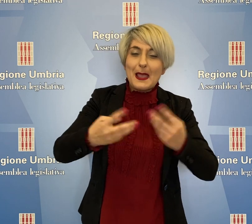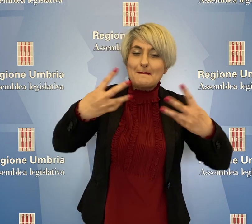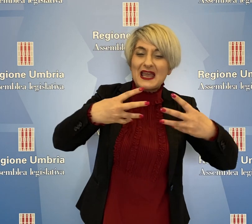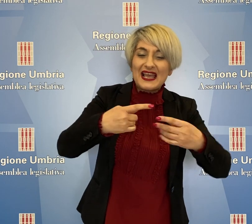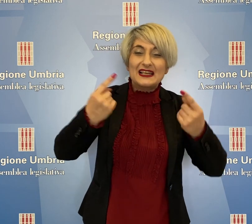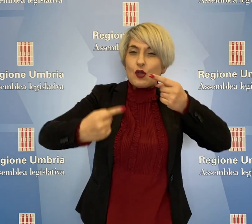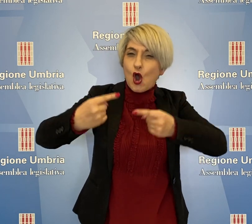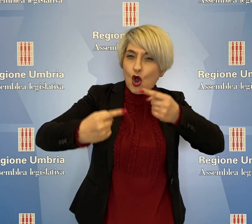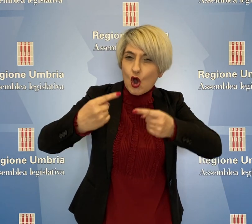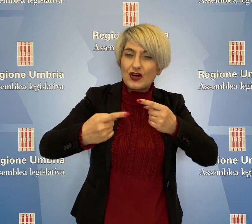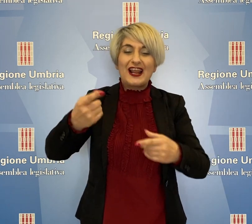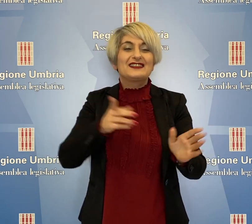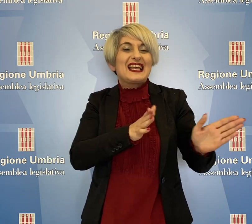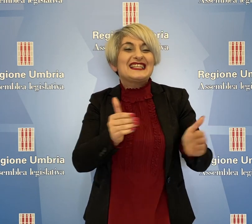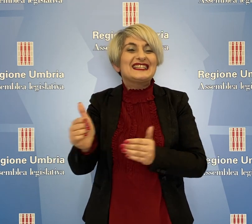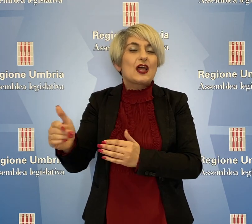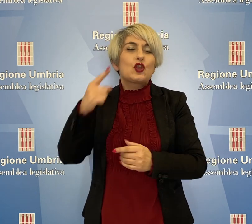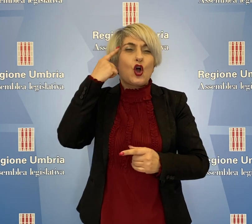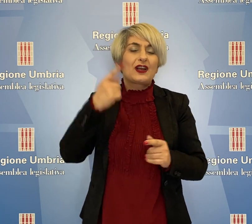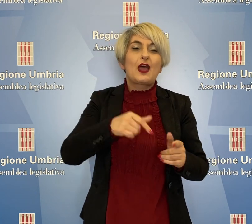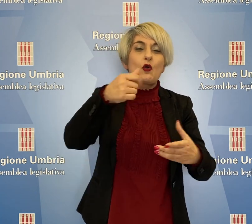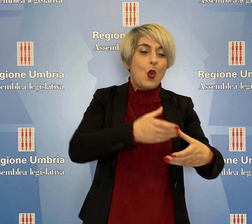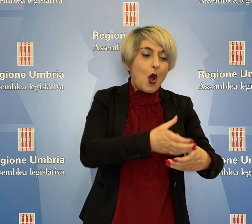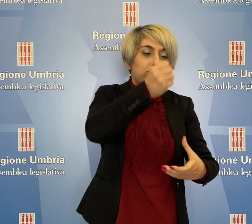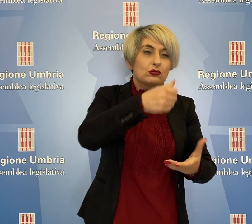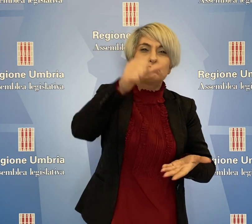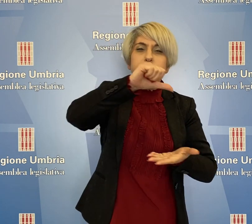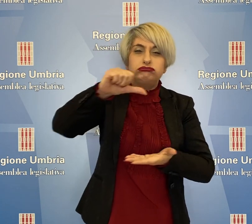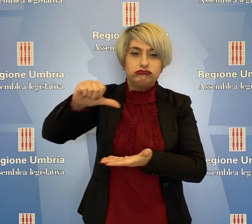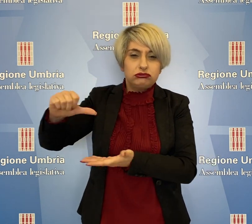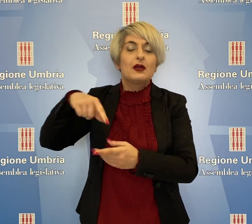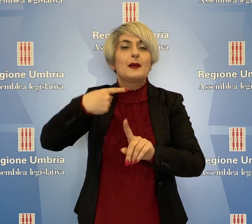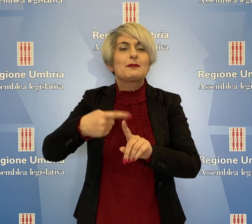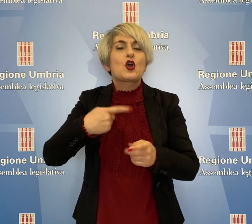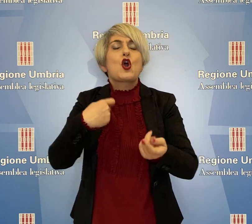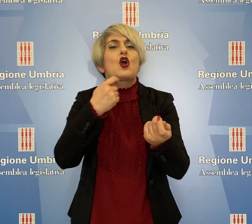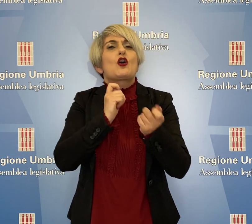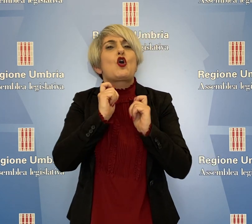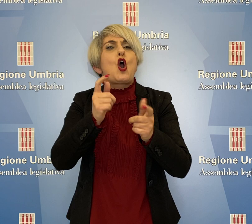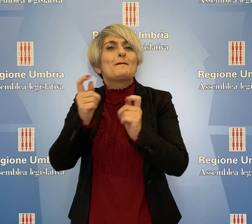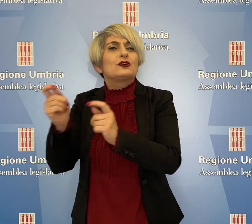nel settore dell'imbottigliamento e della commercializzazione delle acque minerali